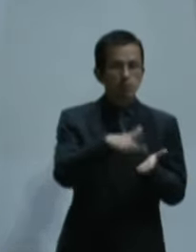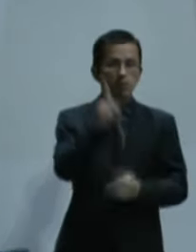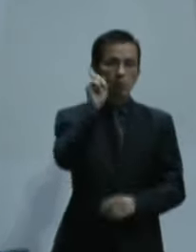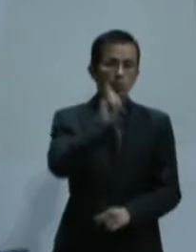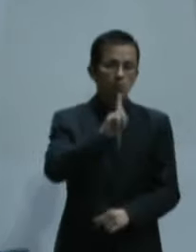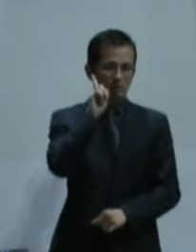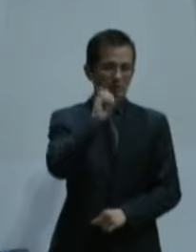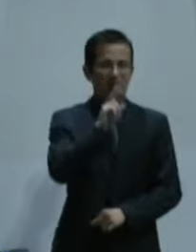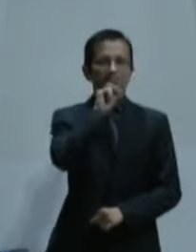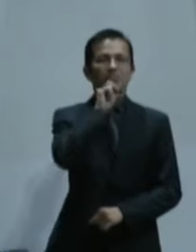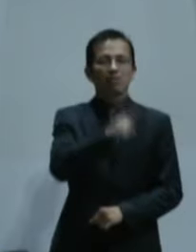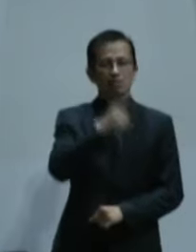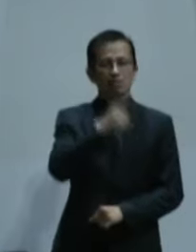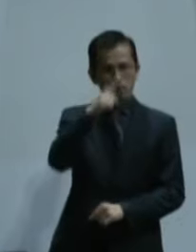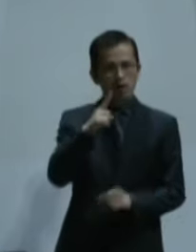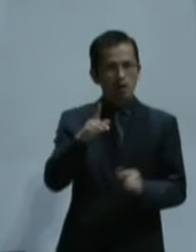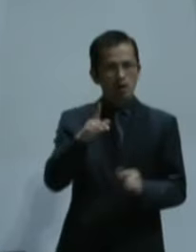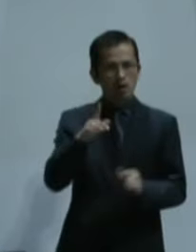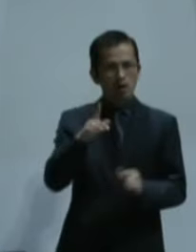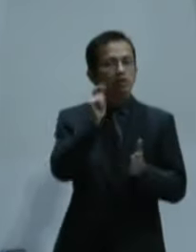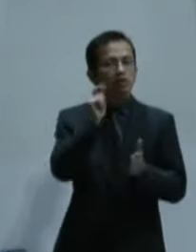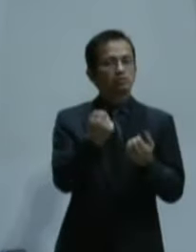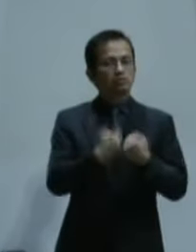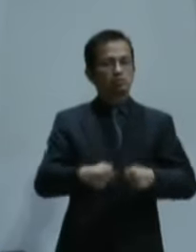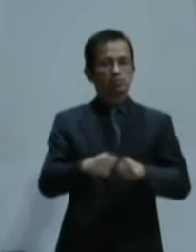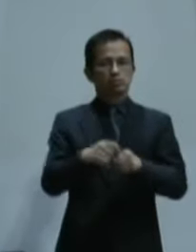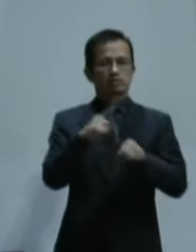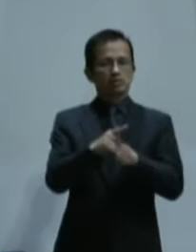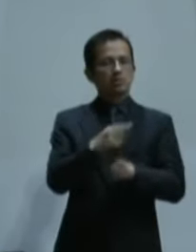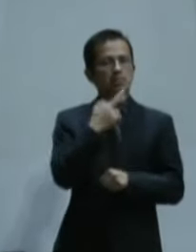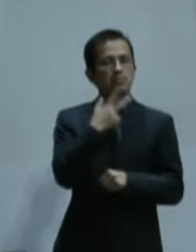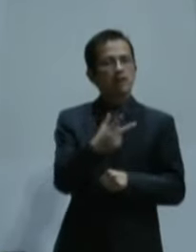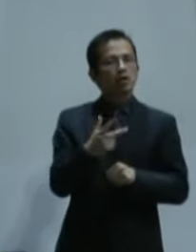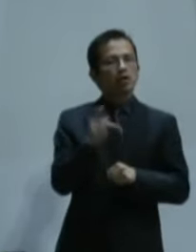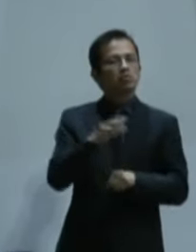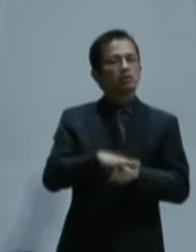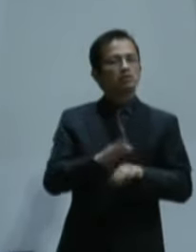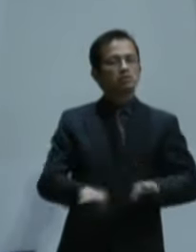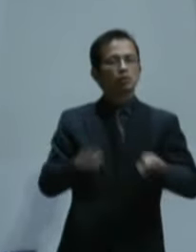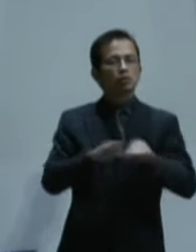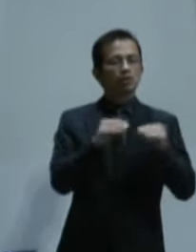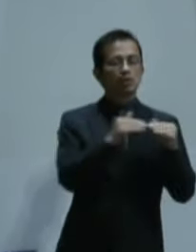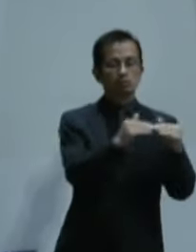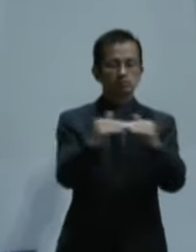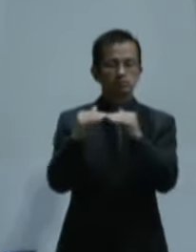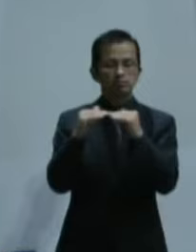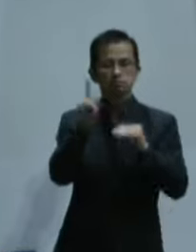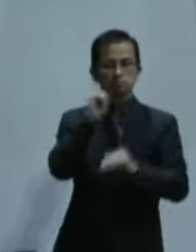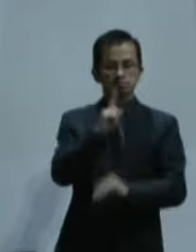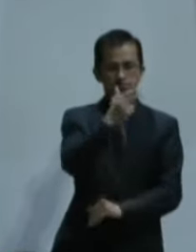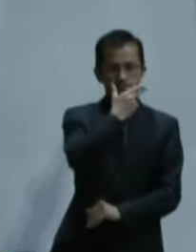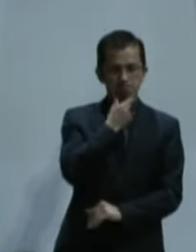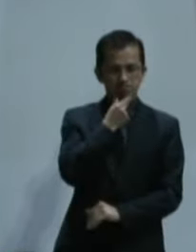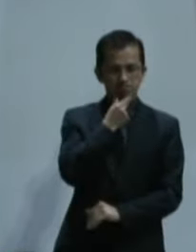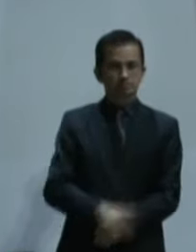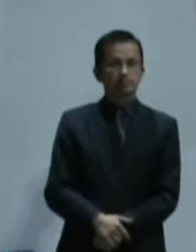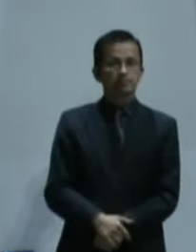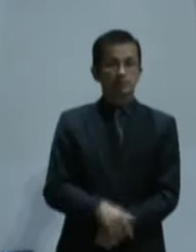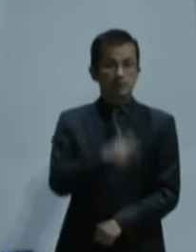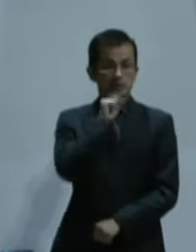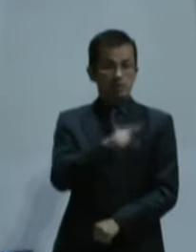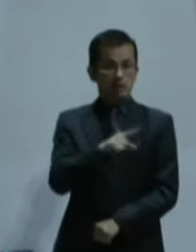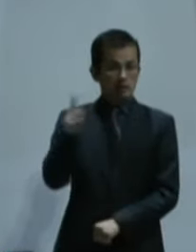y por contribuir a tener una sociedad en la que prevalezca la equidad de género además de su